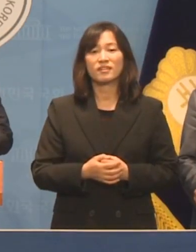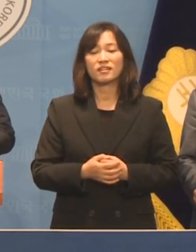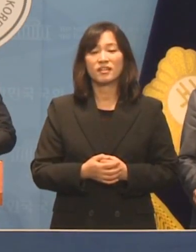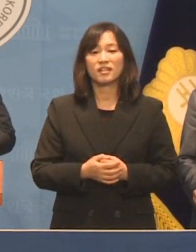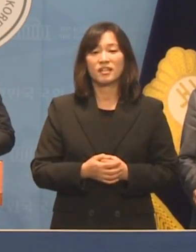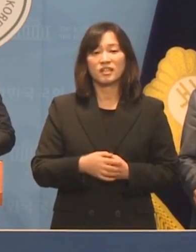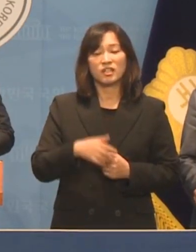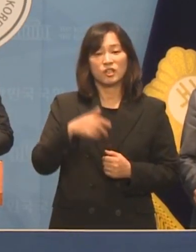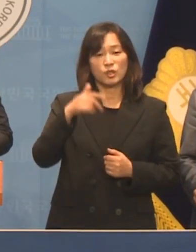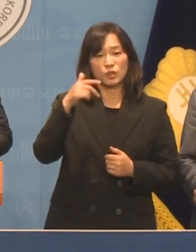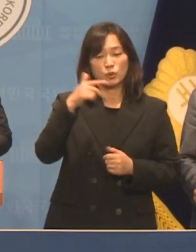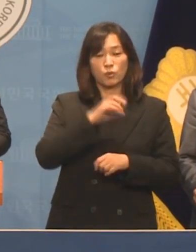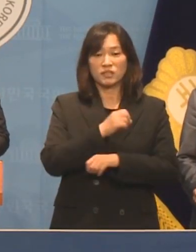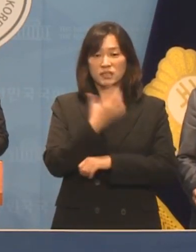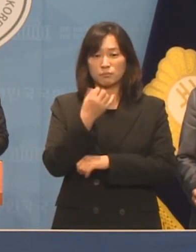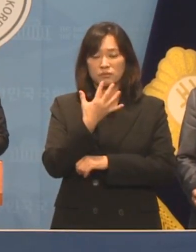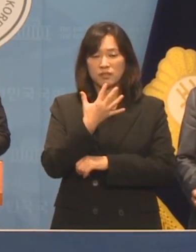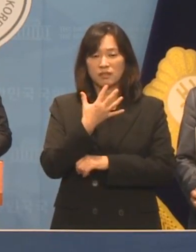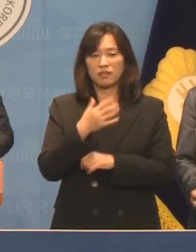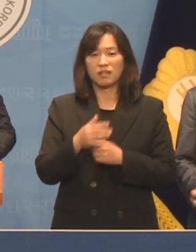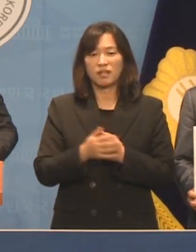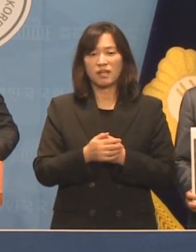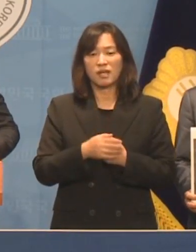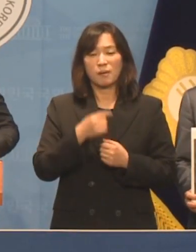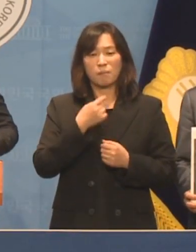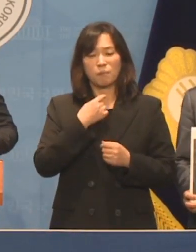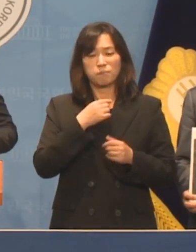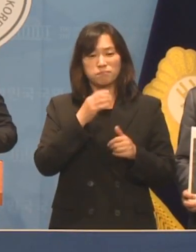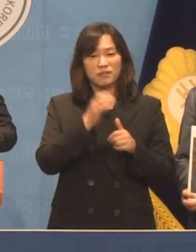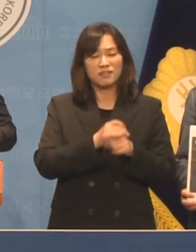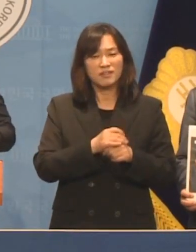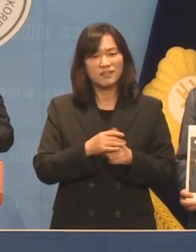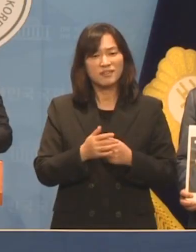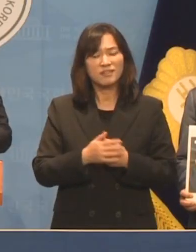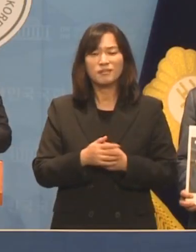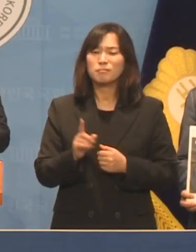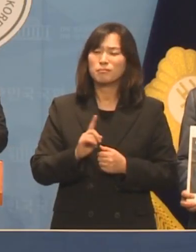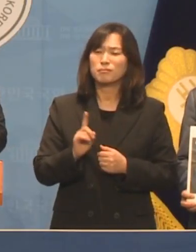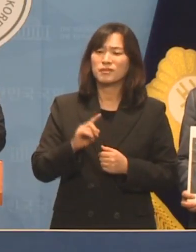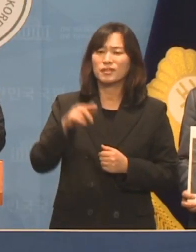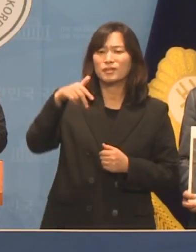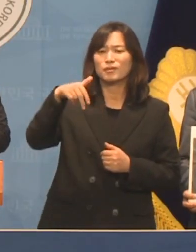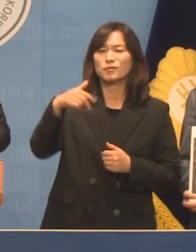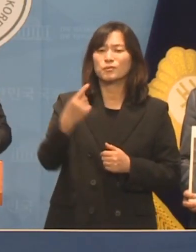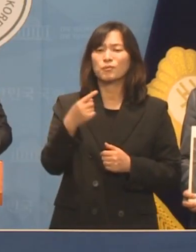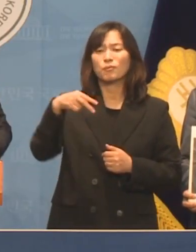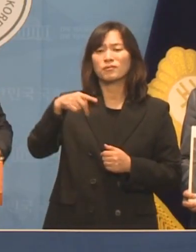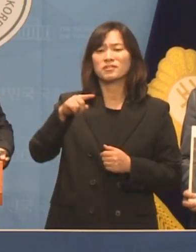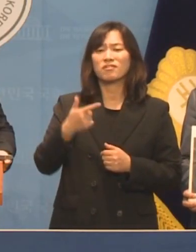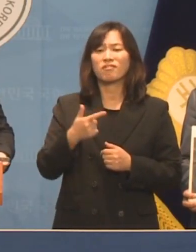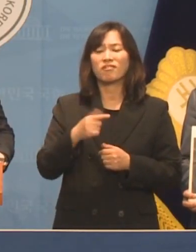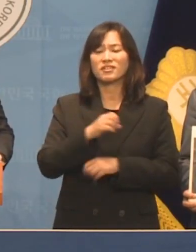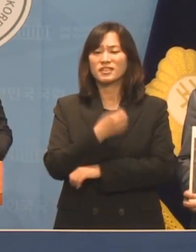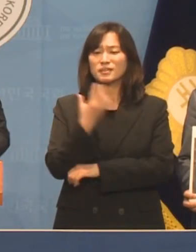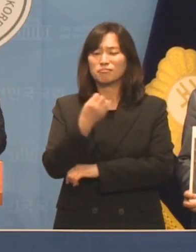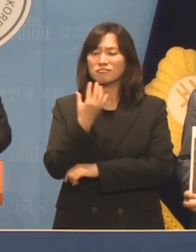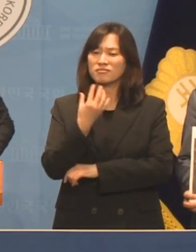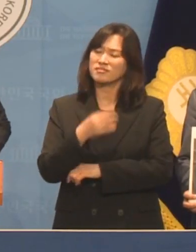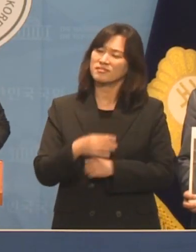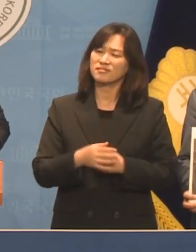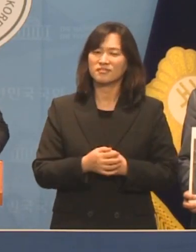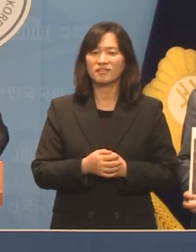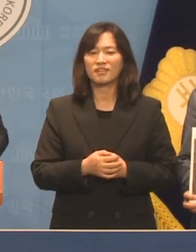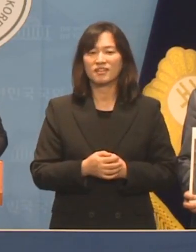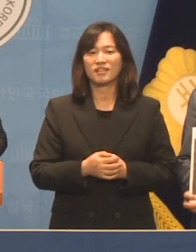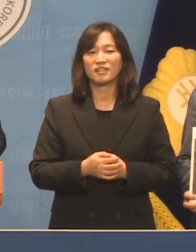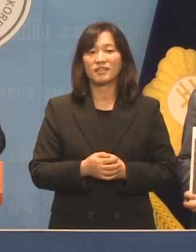조선일보 폐간에 목숨을 거셨답니다. 이에 대해서 조선일보는 어떤 입장인지 물어보고 싶습니다. 그러면 바로 서영교